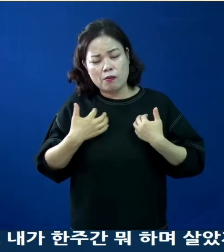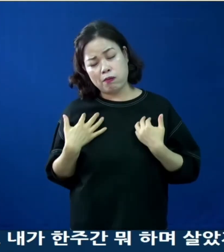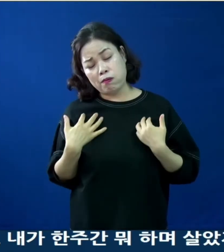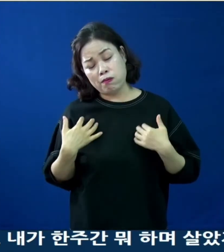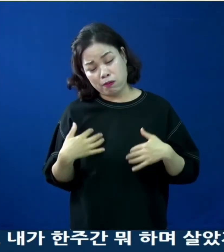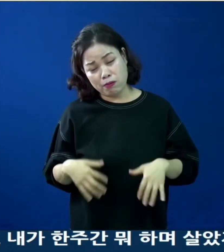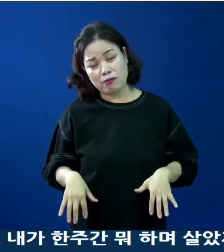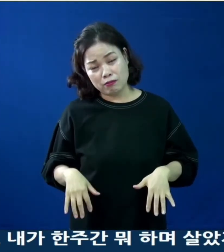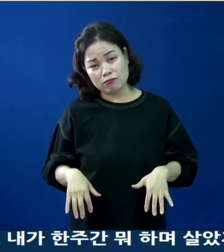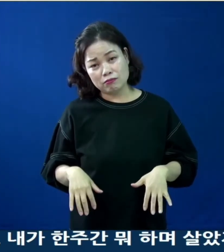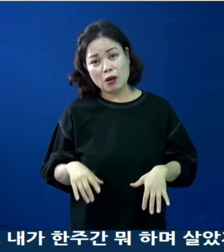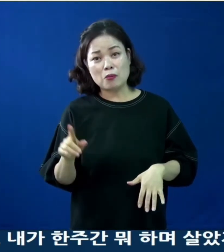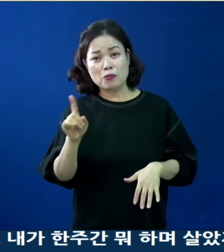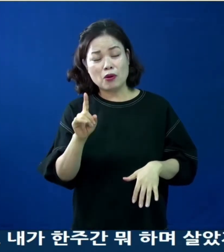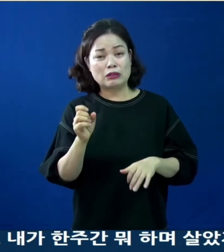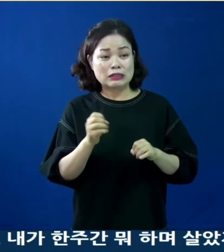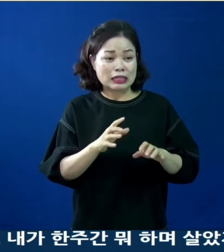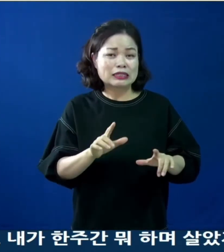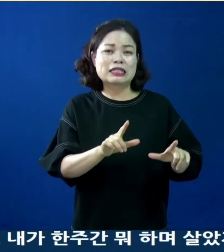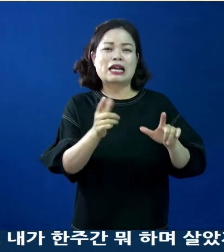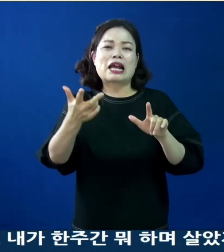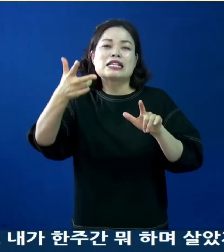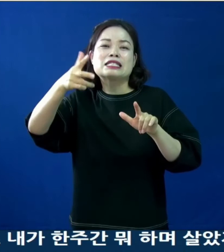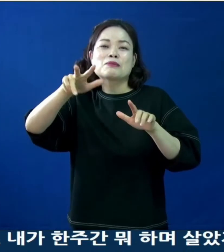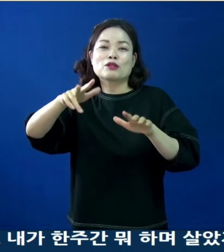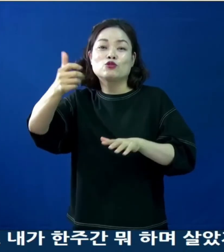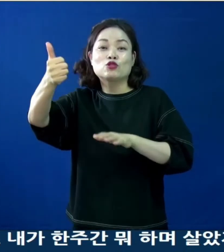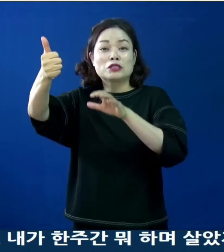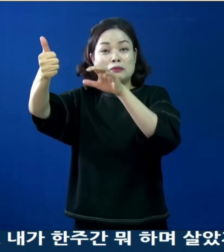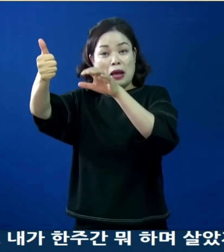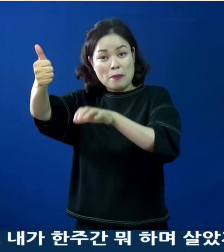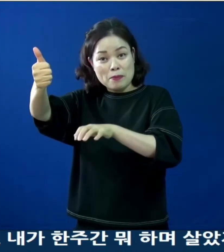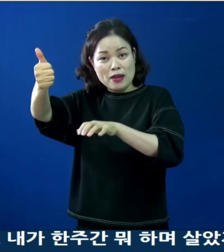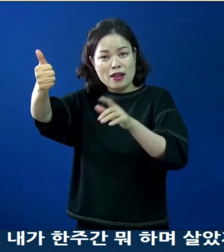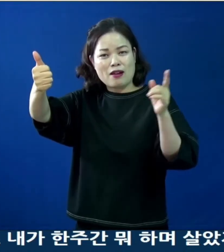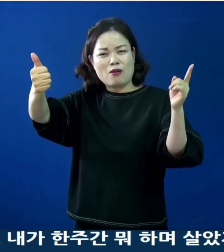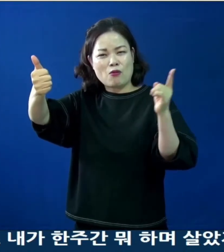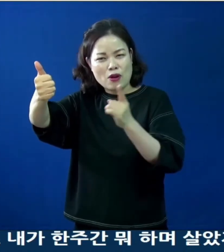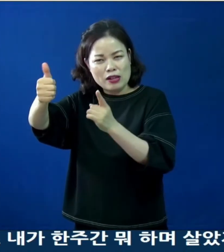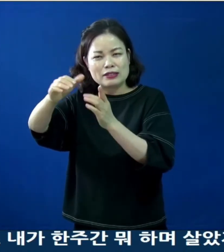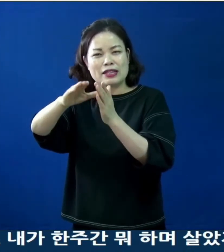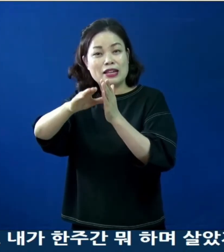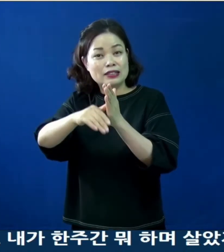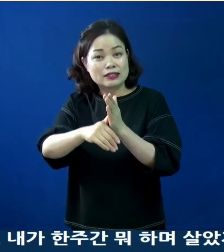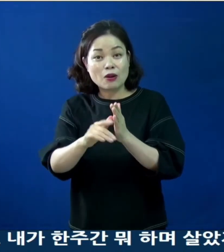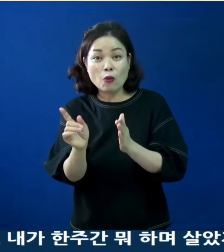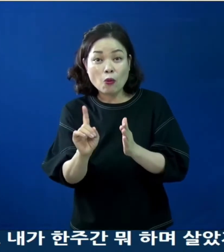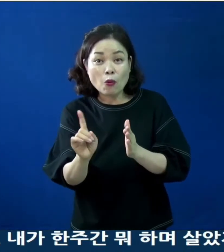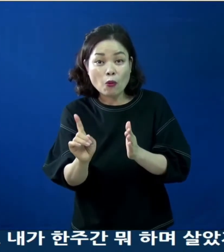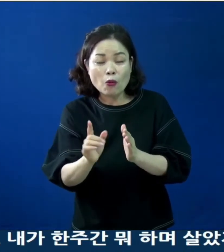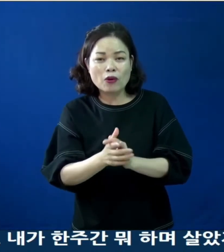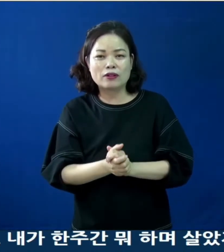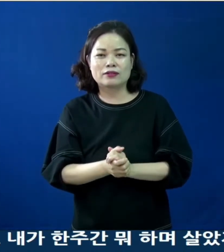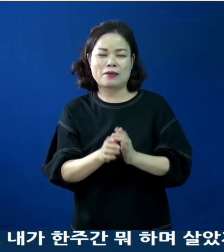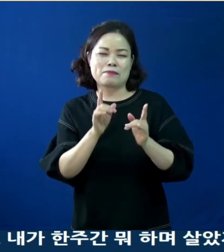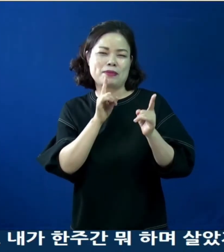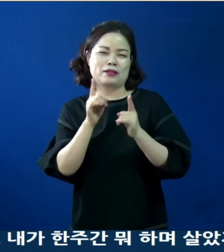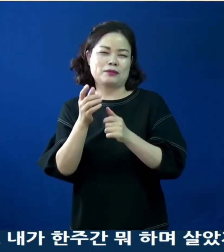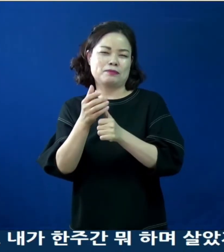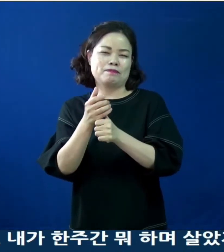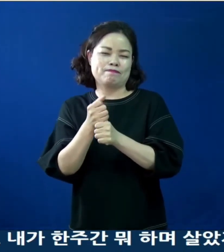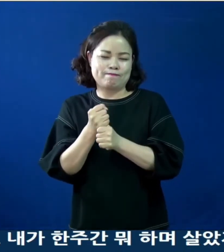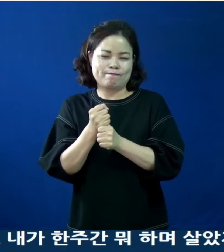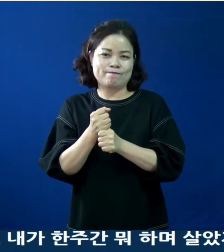지치면서 뭔가 이루면서 살았지만 이제는 주님 앞에 돌아가야 할 때인데 어떻게 돌아갑니까? 말씀에